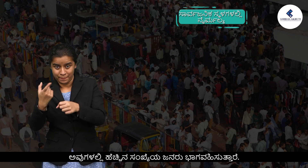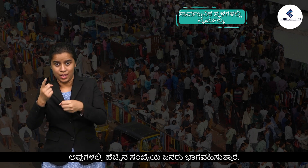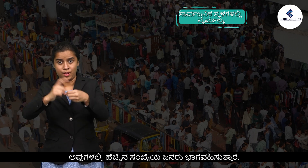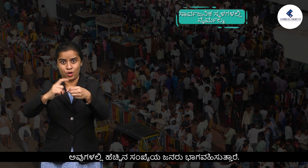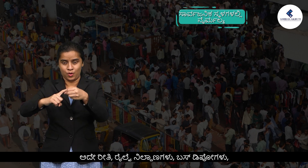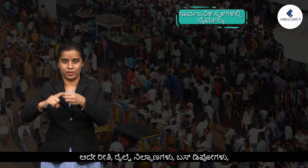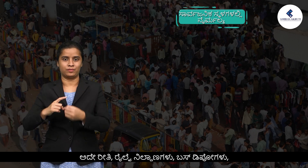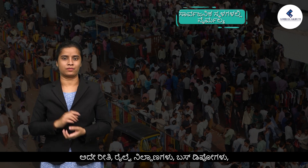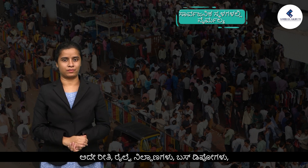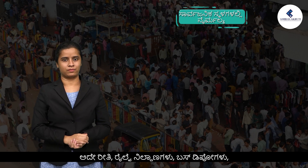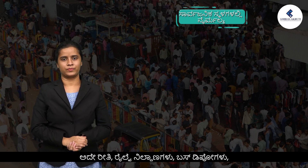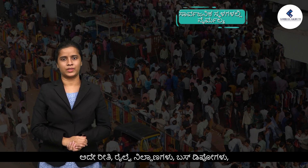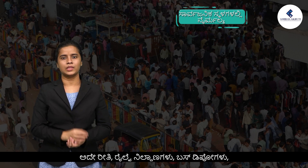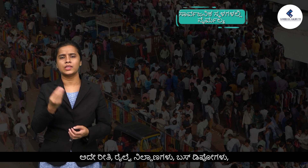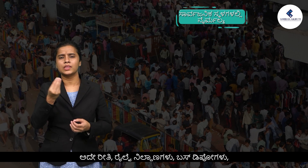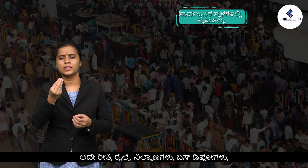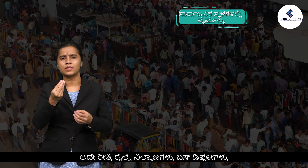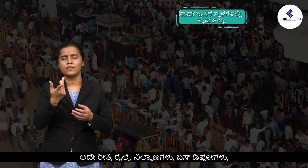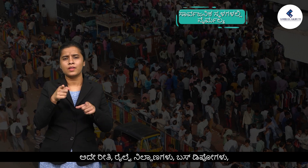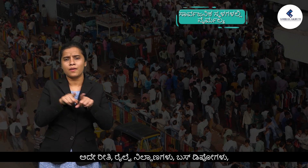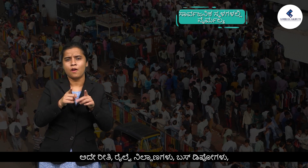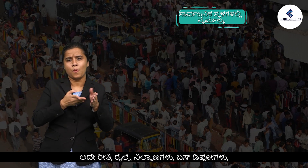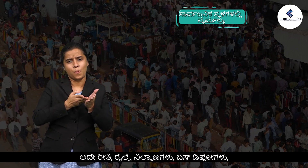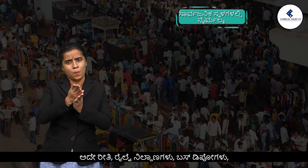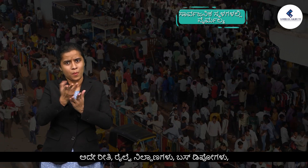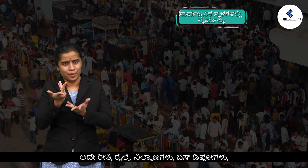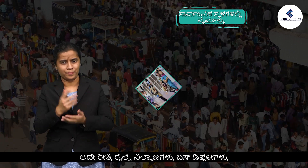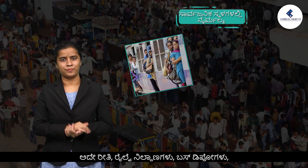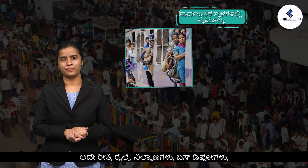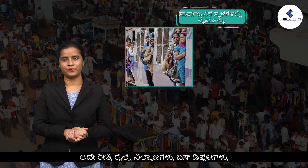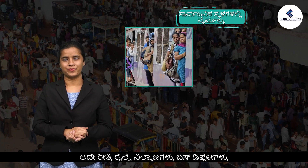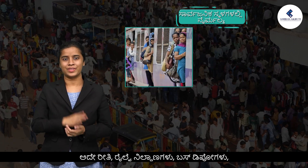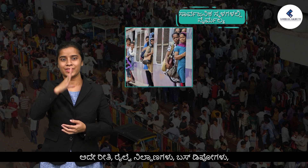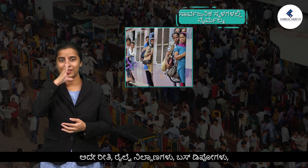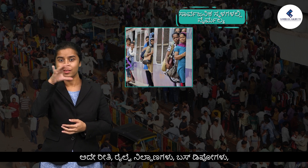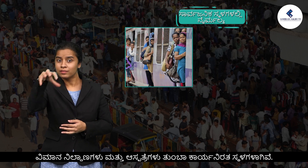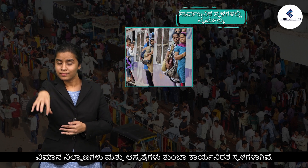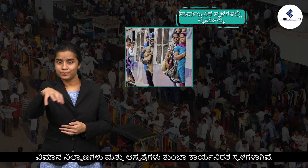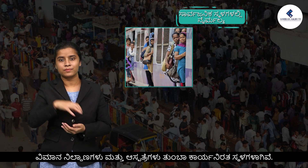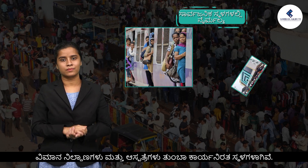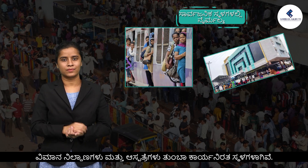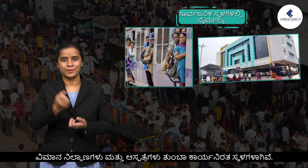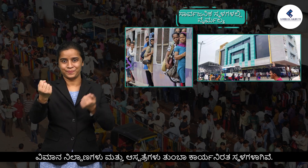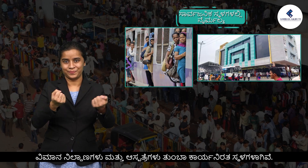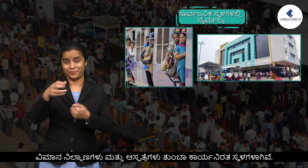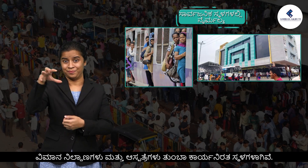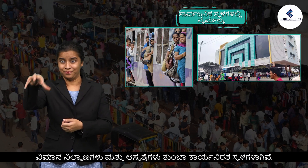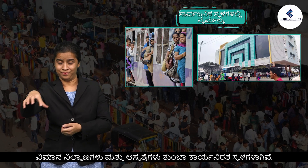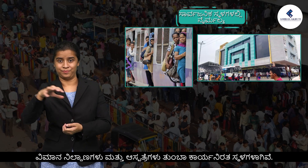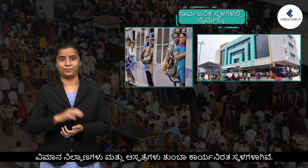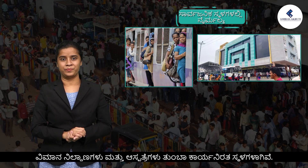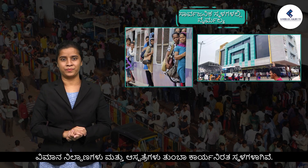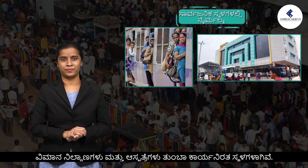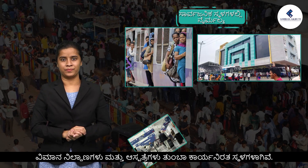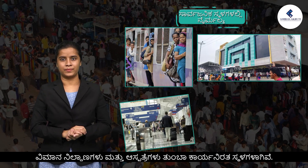ಭಾಗವಹಿಸುತ್ತಾರೆ. ಅದೇ ರೀತಿ ರೈಲ್ವೆ ನಿಲ್ದಾಣಗಳು, ಬಸ್ ಡಿಪೋಗಳು, ವಿಮಾನ ನಿಲ್ದಾಣಗಳು